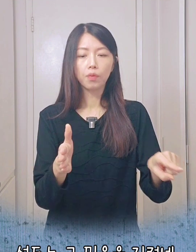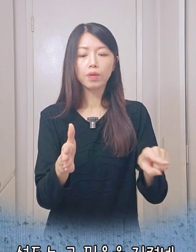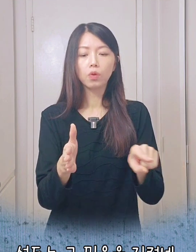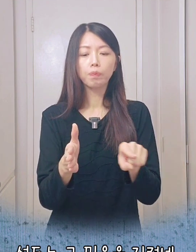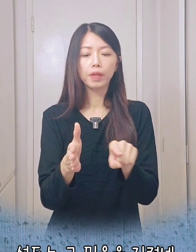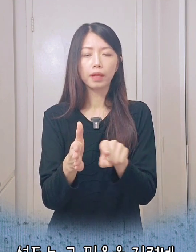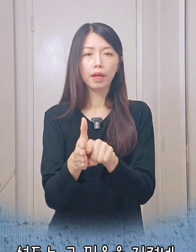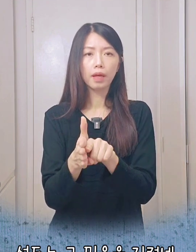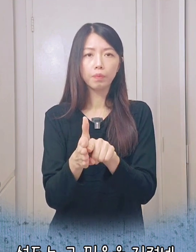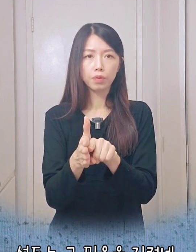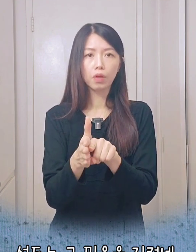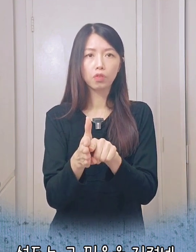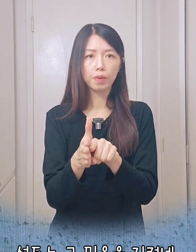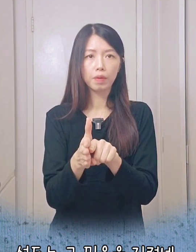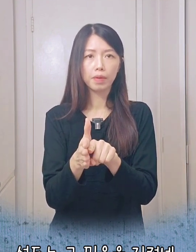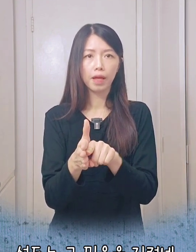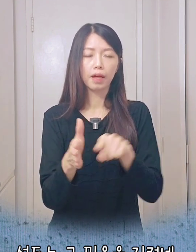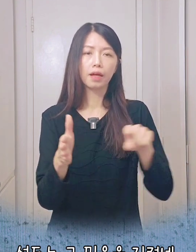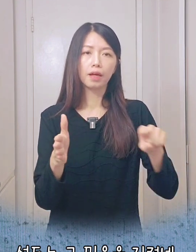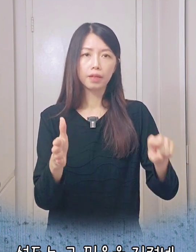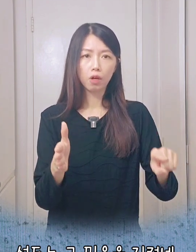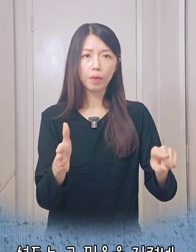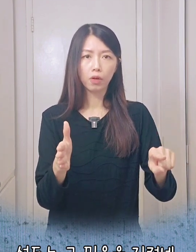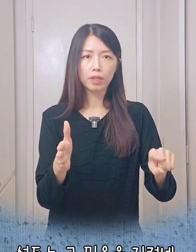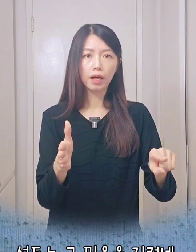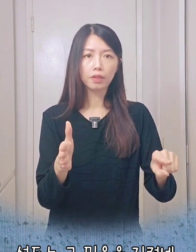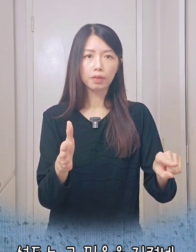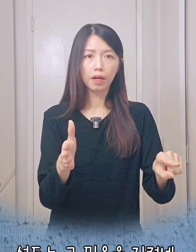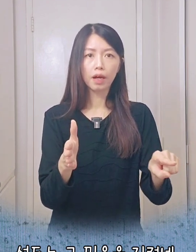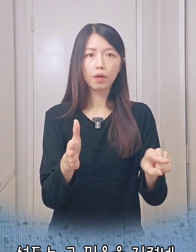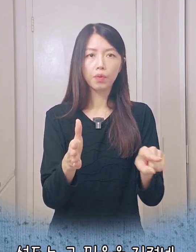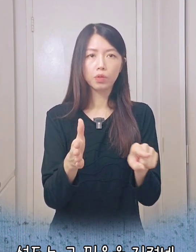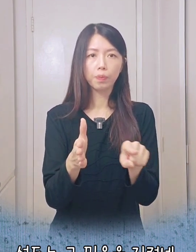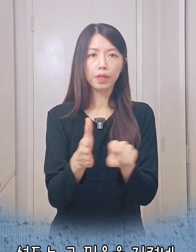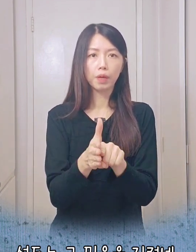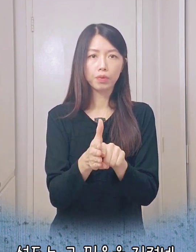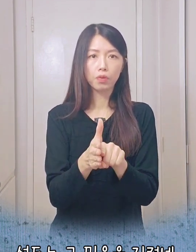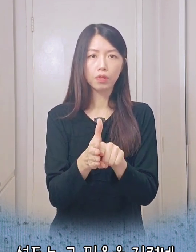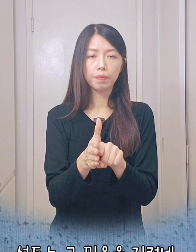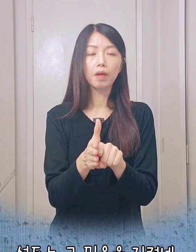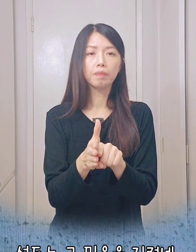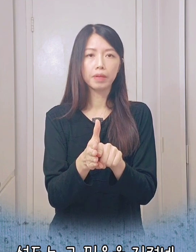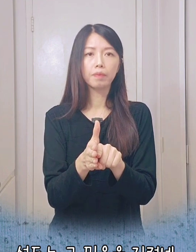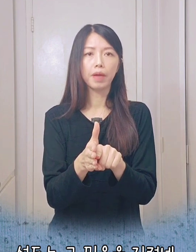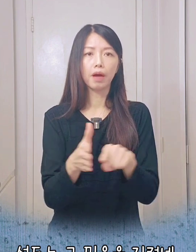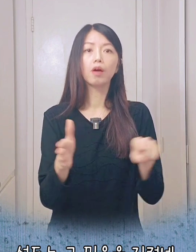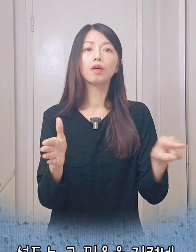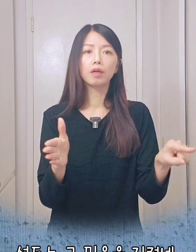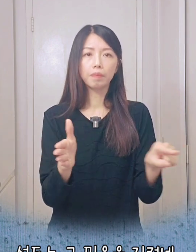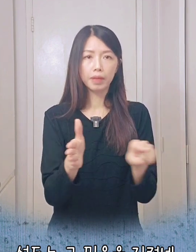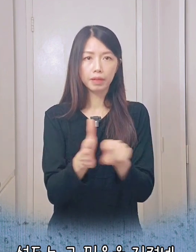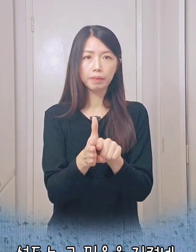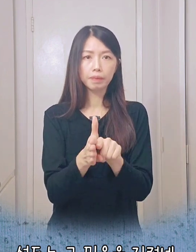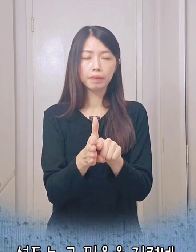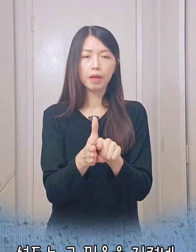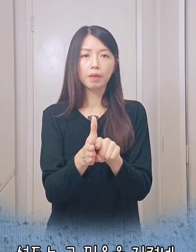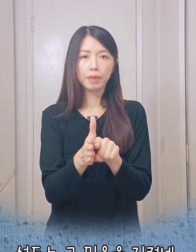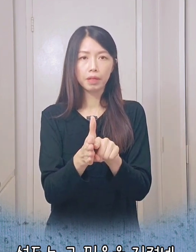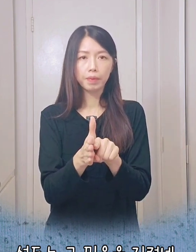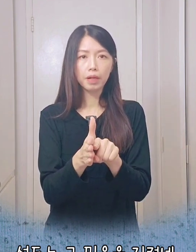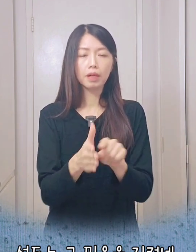검지를 왼손바닥에 붙여주시면 됩니다. 처음에 이렇게 시작하셨다가 왼손바닥에 붙여주시면 믿음이에요.